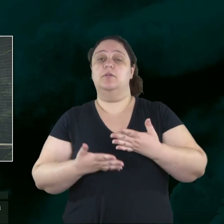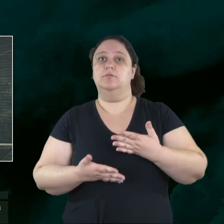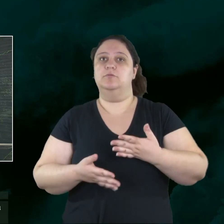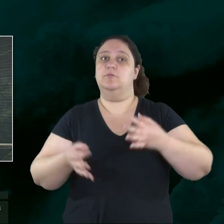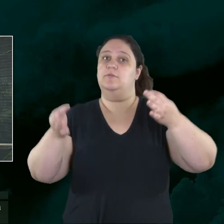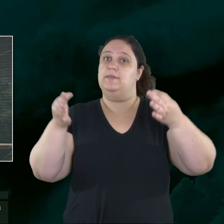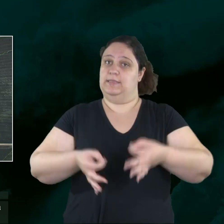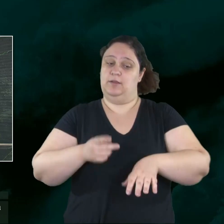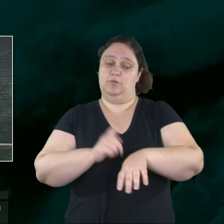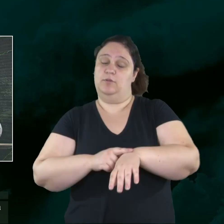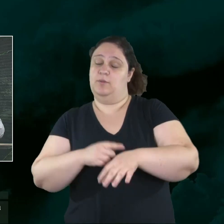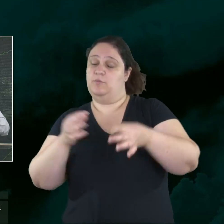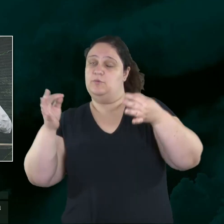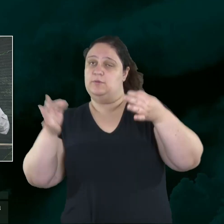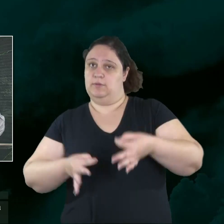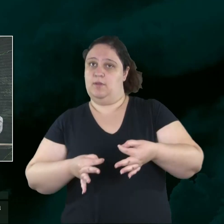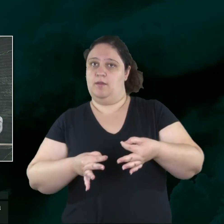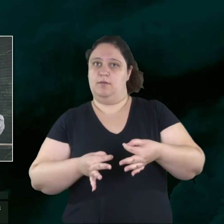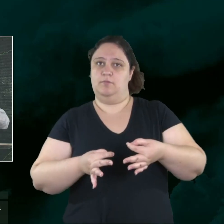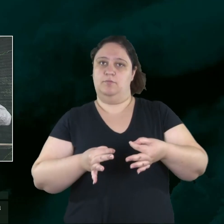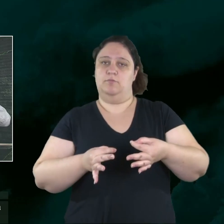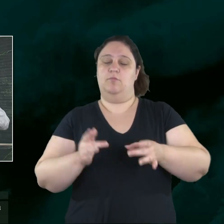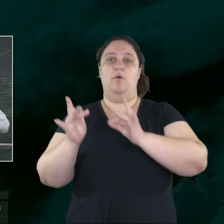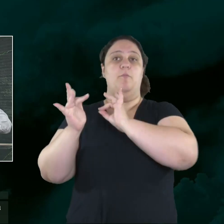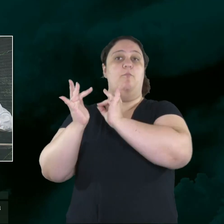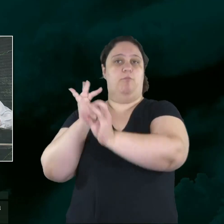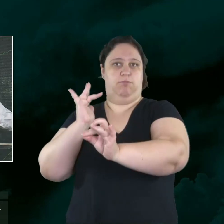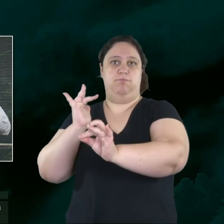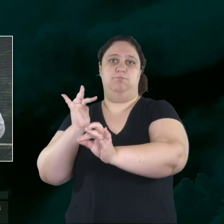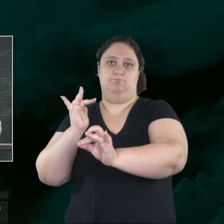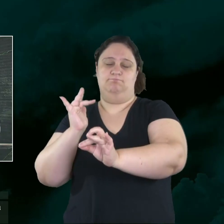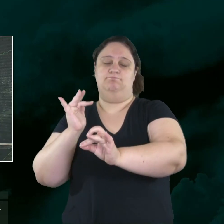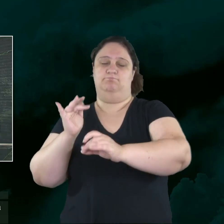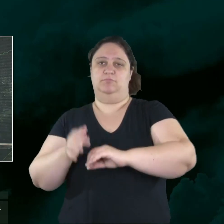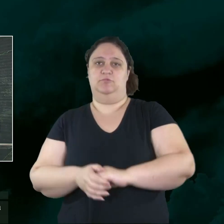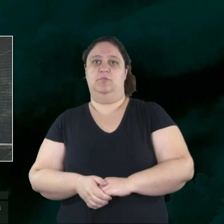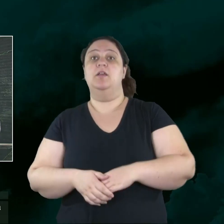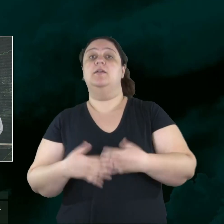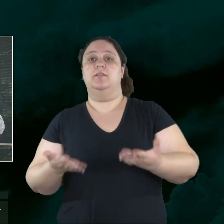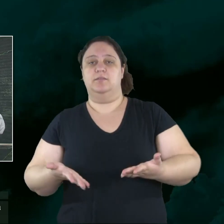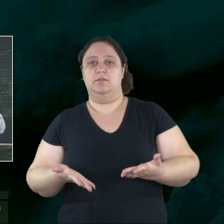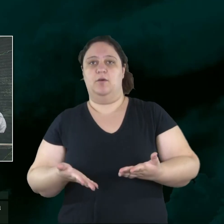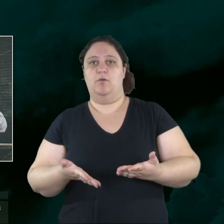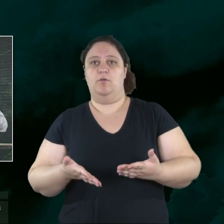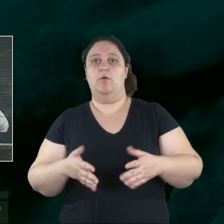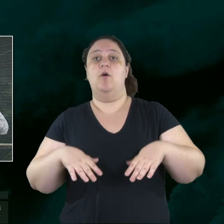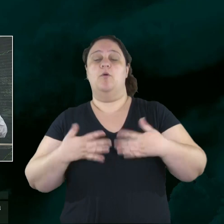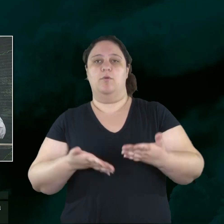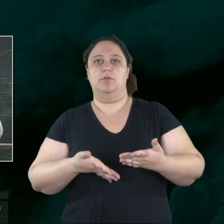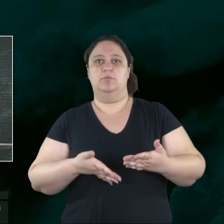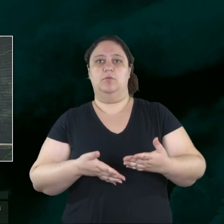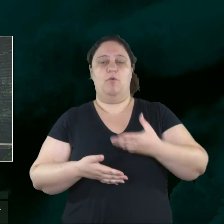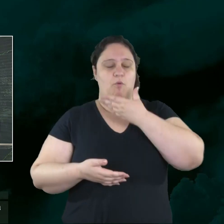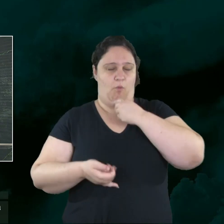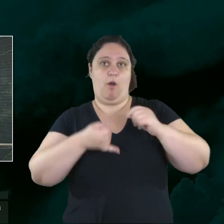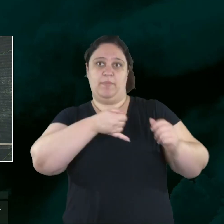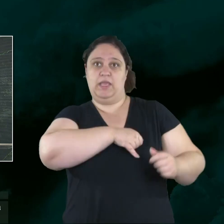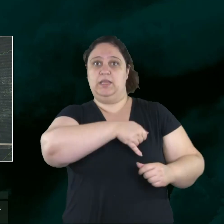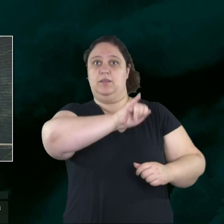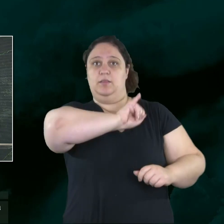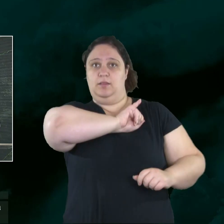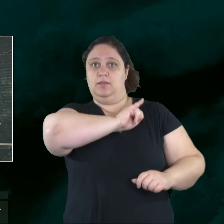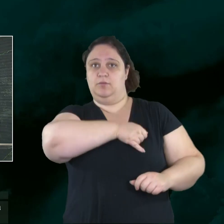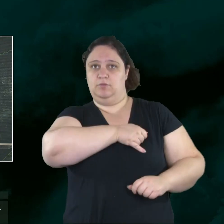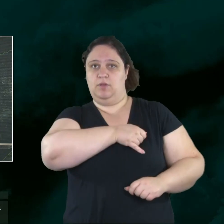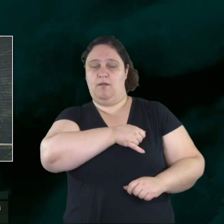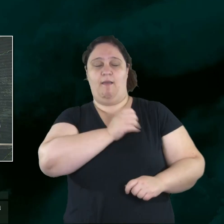dizer, o surgimento do anticristo, o surgimento do homem da iniquidade, ainda não pode acontecer